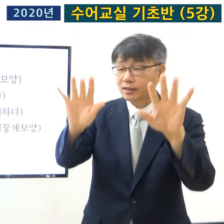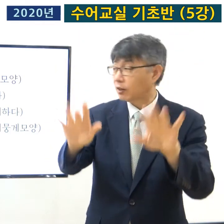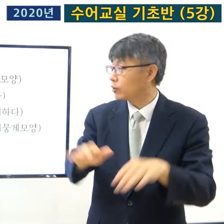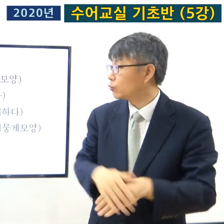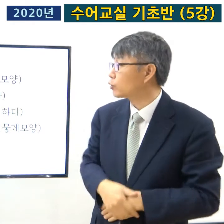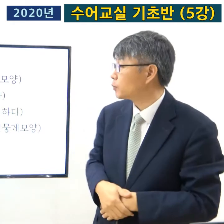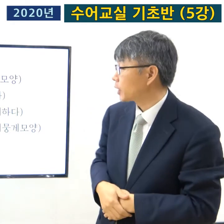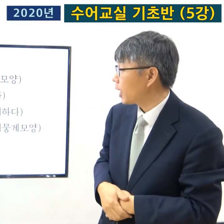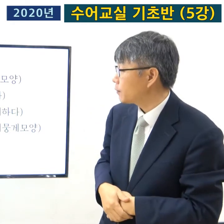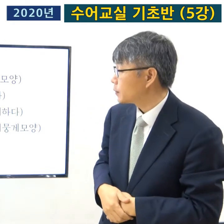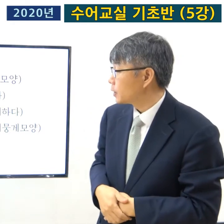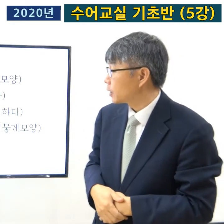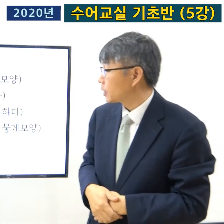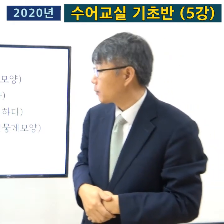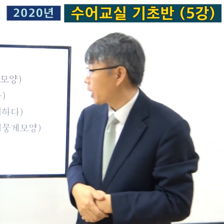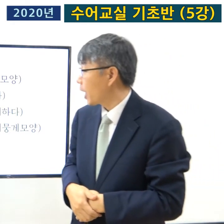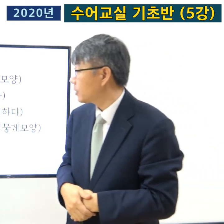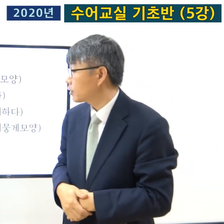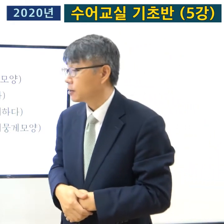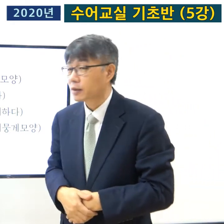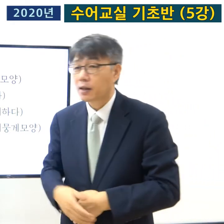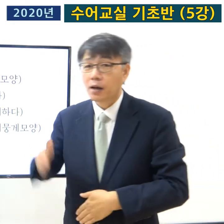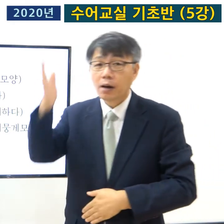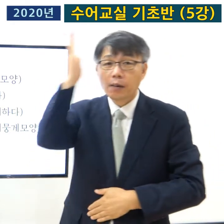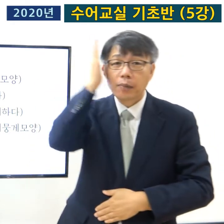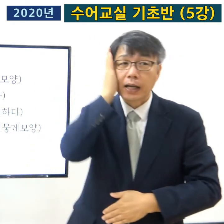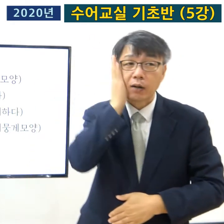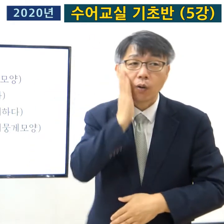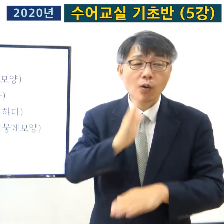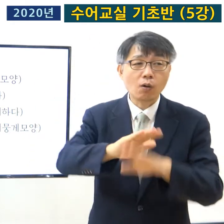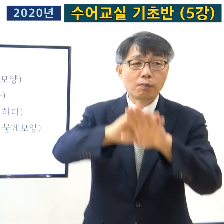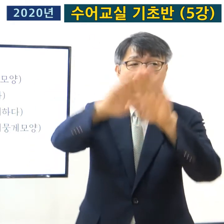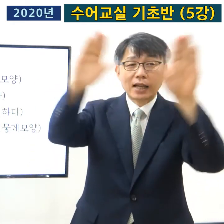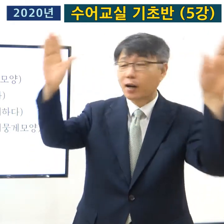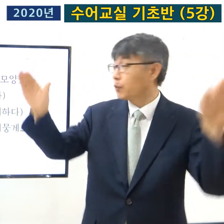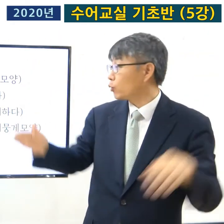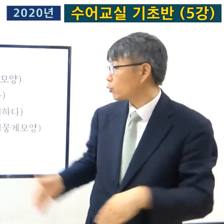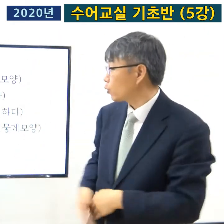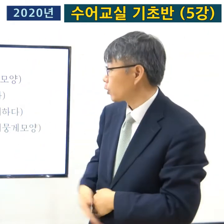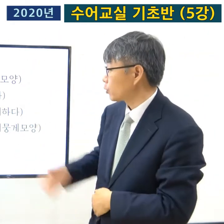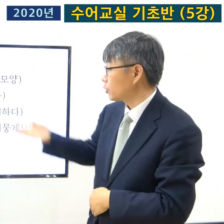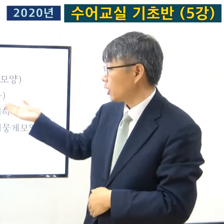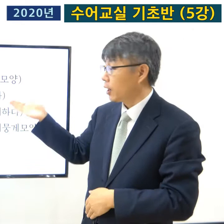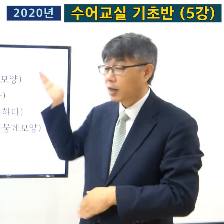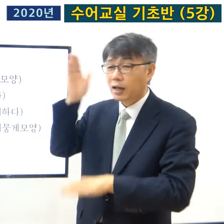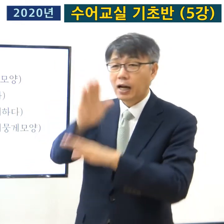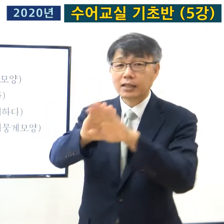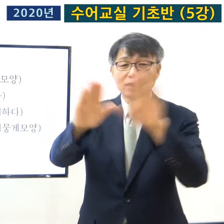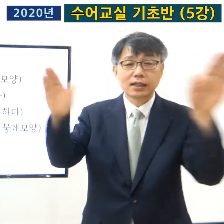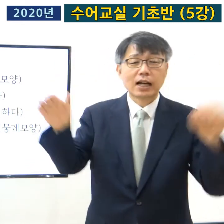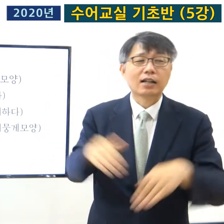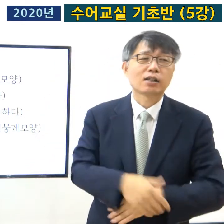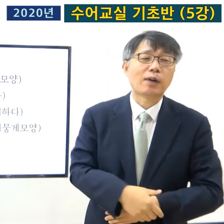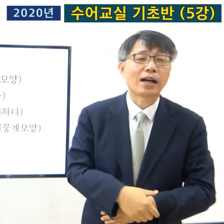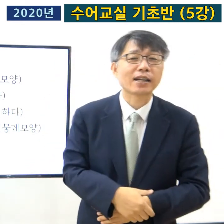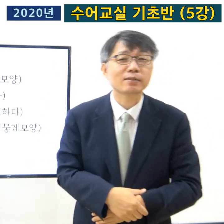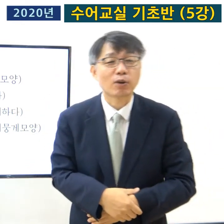거. 눈입니다. 그 다음에 하늘은 파랗고 밝다. 배웠죠? 이거는 하늘. 그럼 안개는